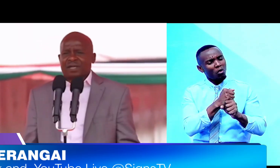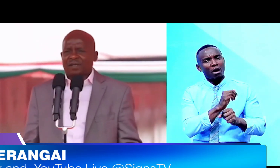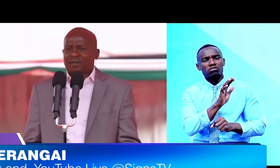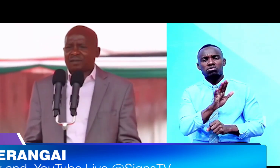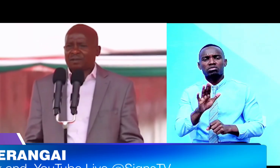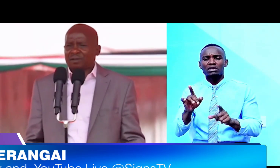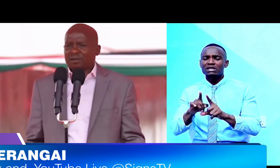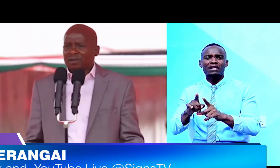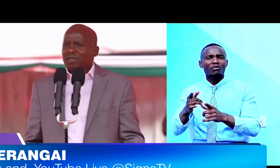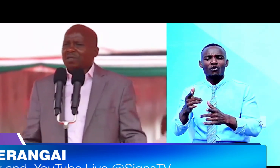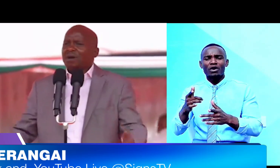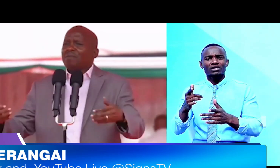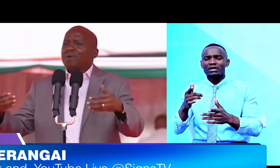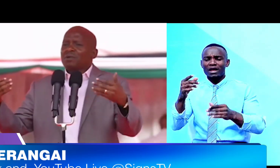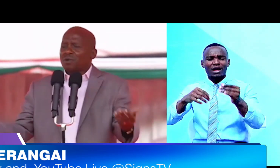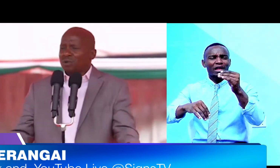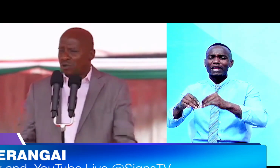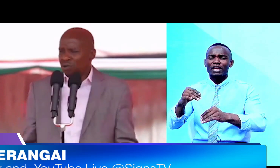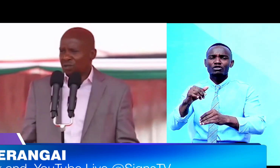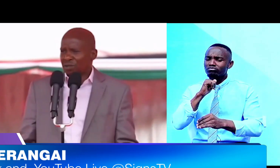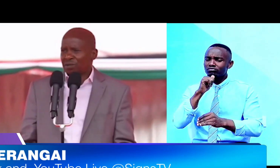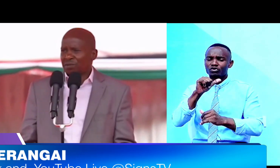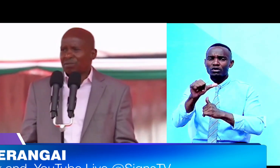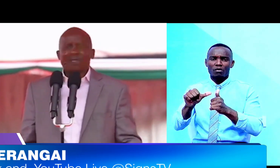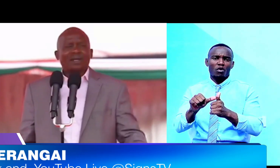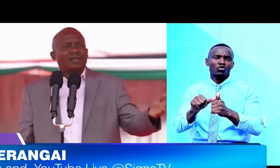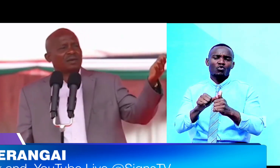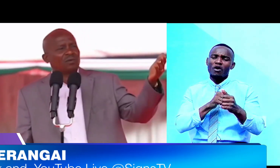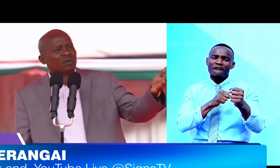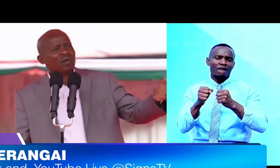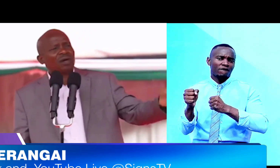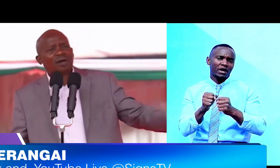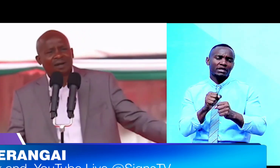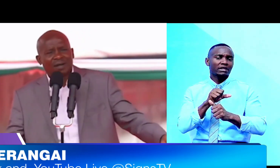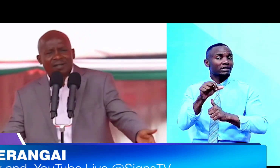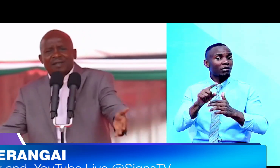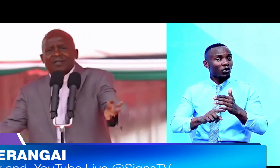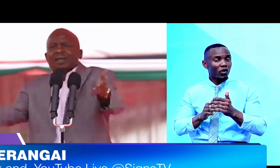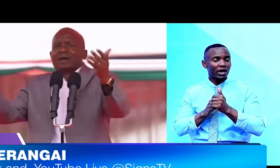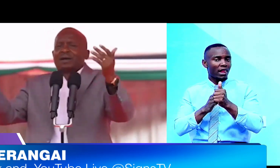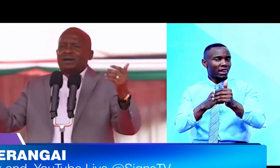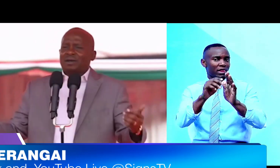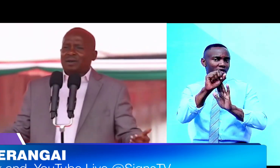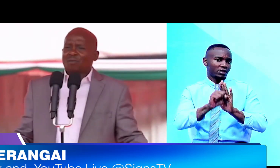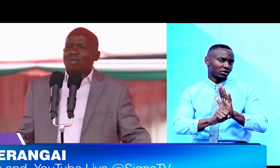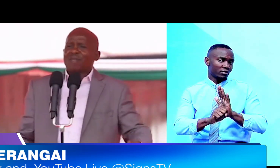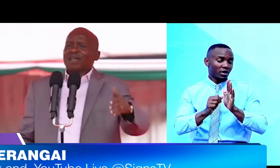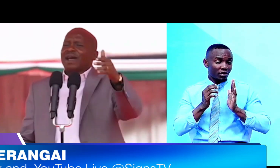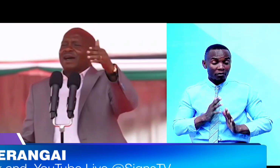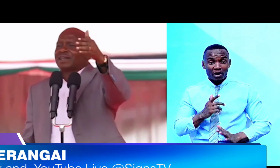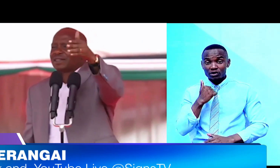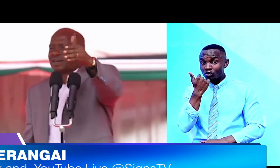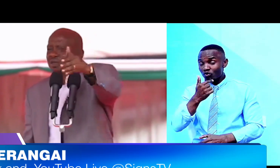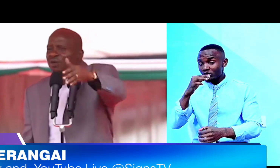vita. Hii ni mambo ya uongozi. Mwenye anachaguliwa anasaidia, mwenye